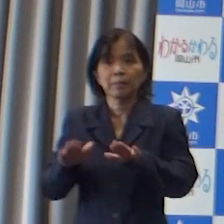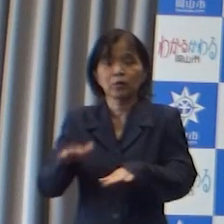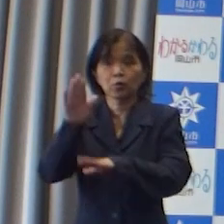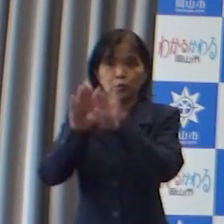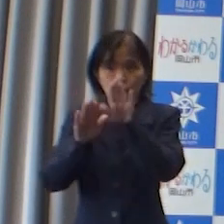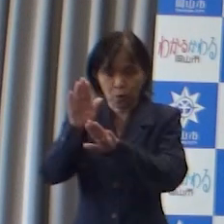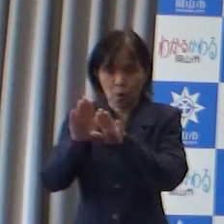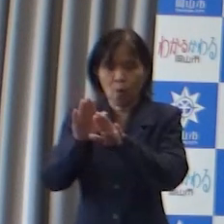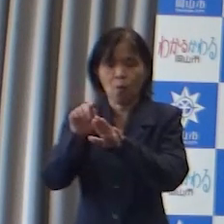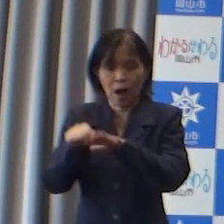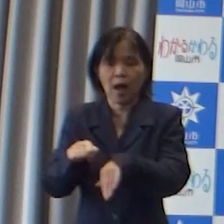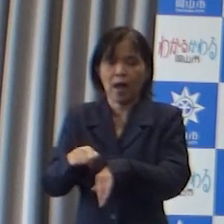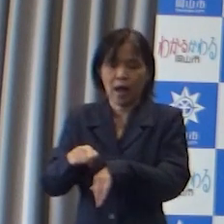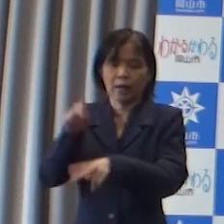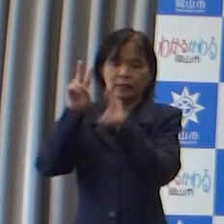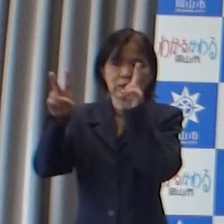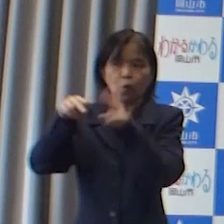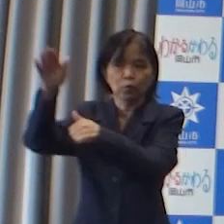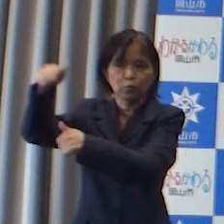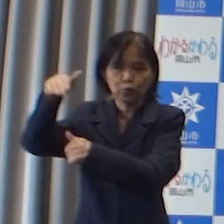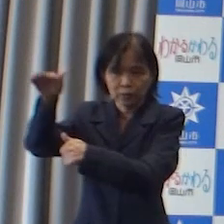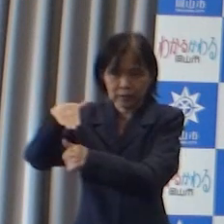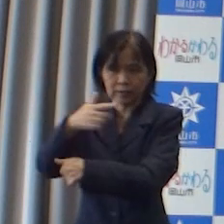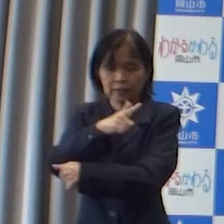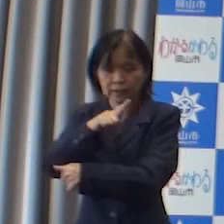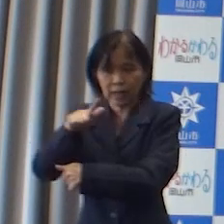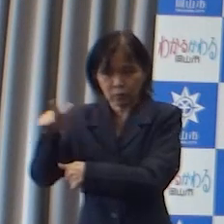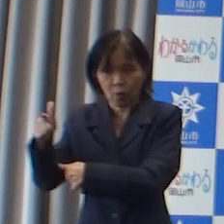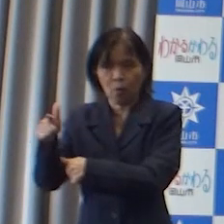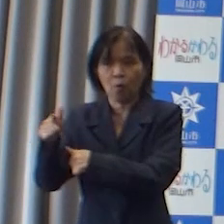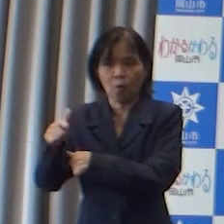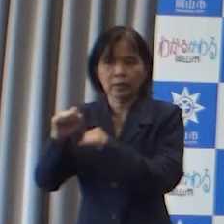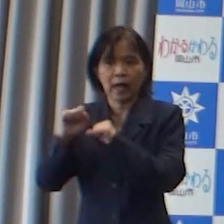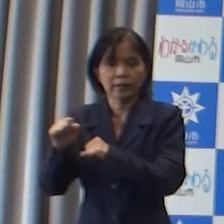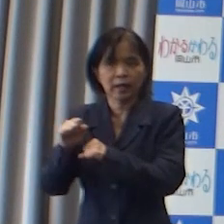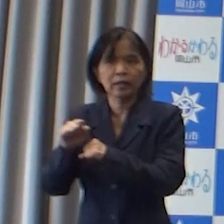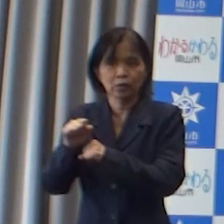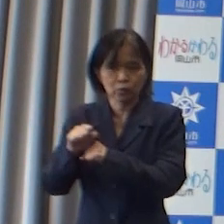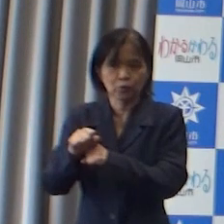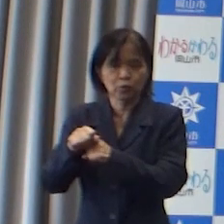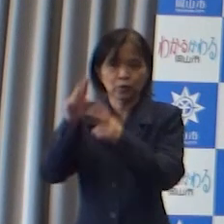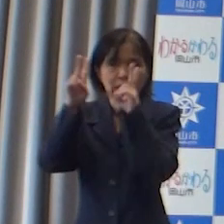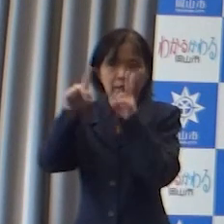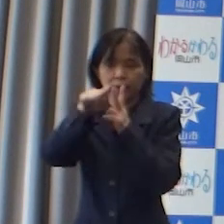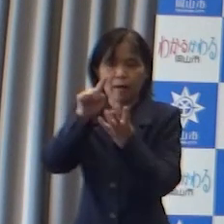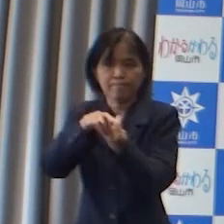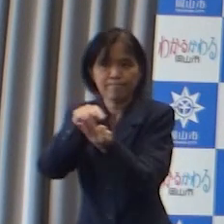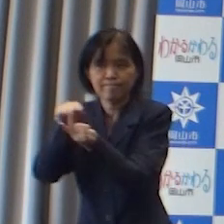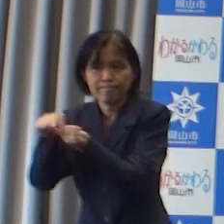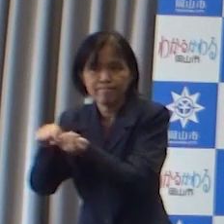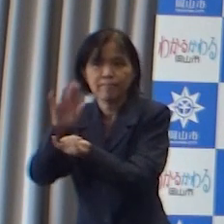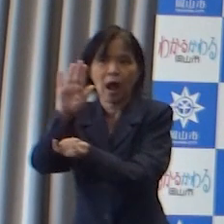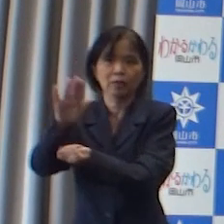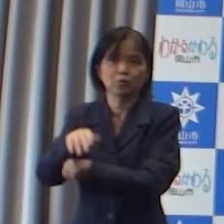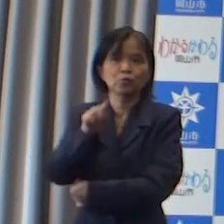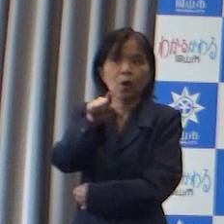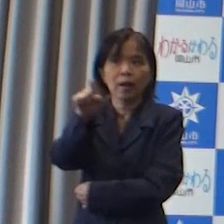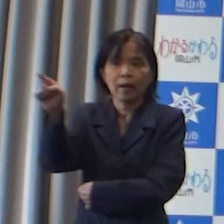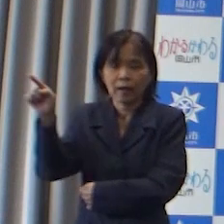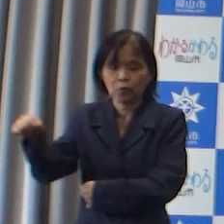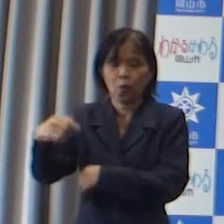で企業誘致の協議を行っている企業が複数件あり、これらの企業